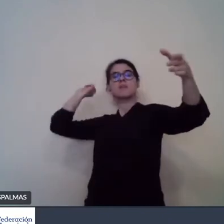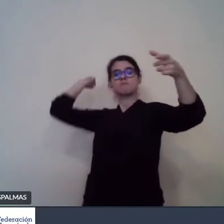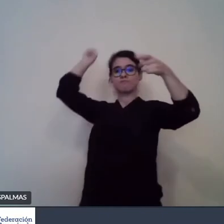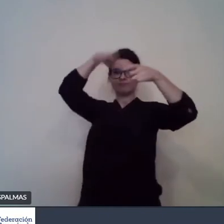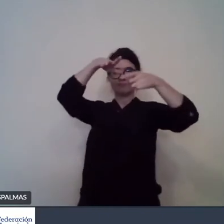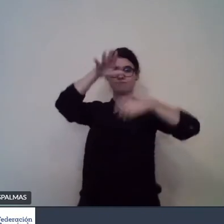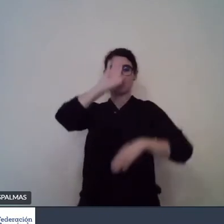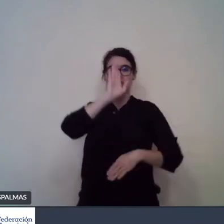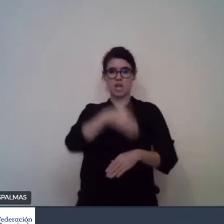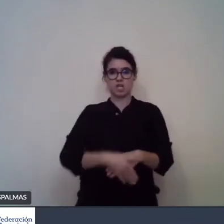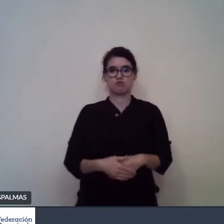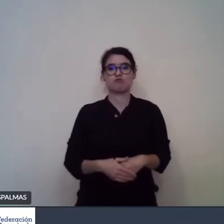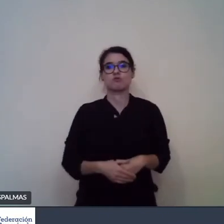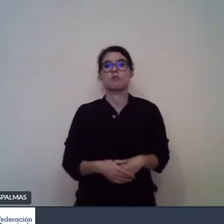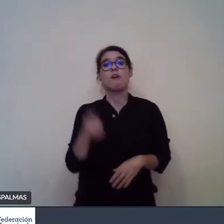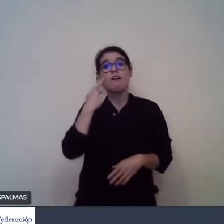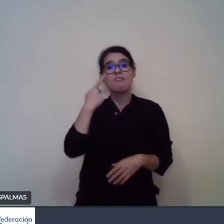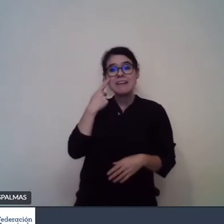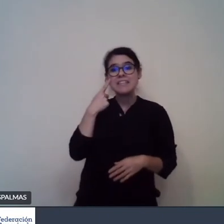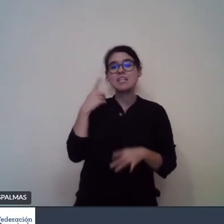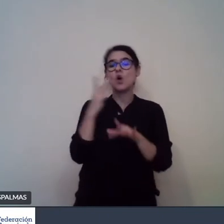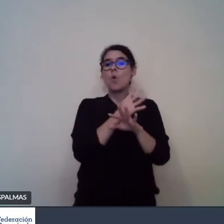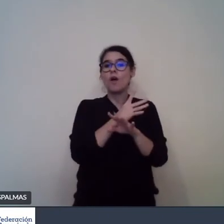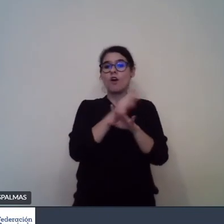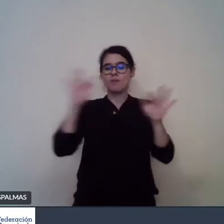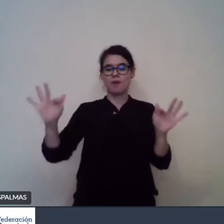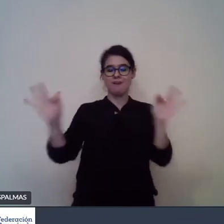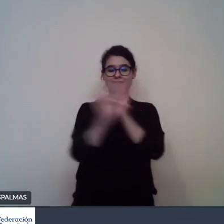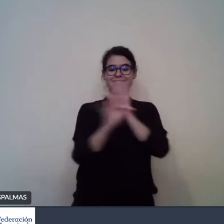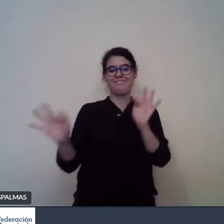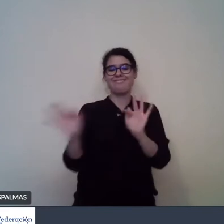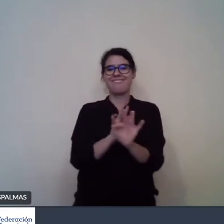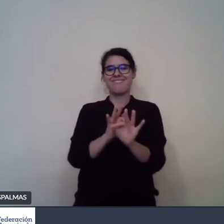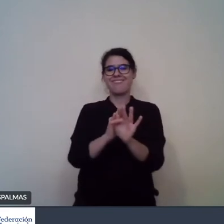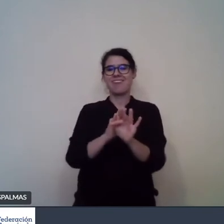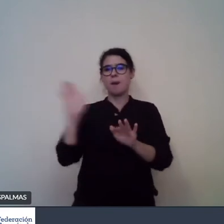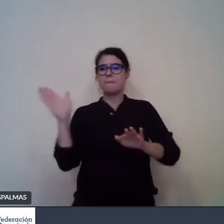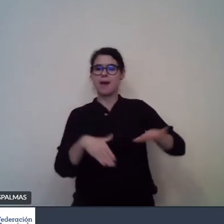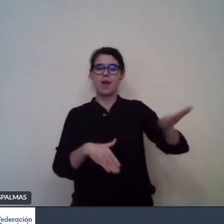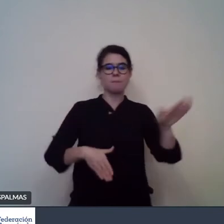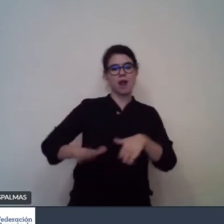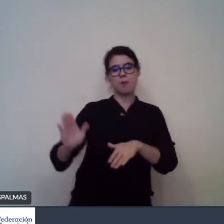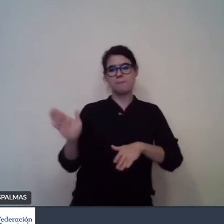Fijaros en este jugador, el intercambio que hay de posiciones ahí, mano a mano.